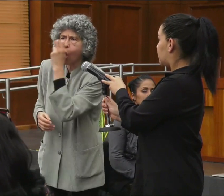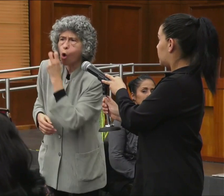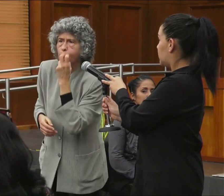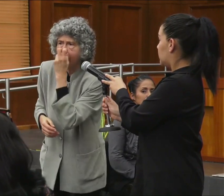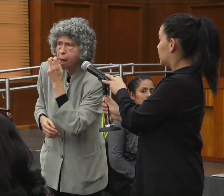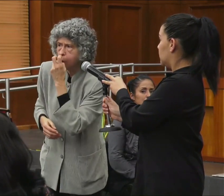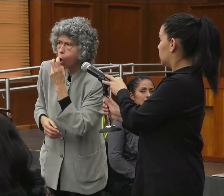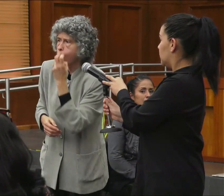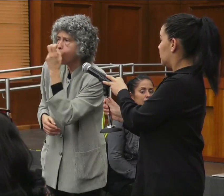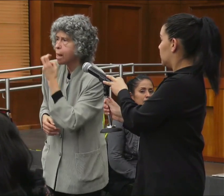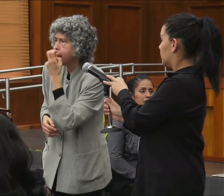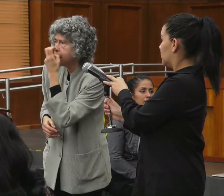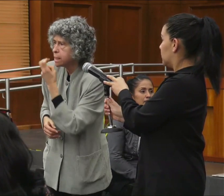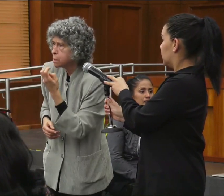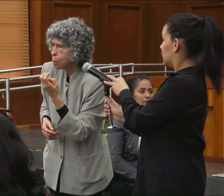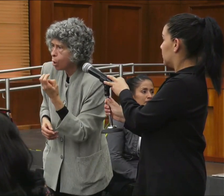puede